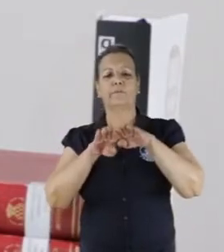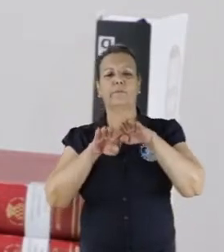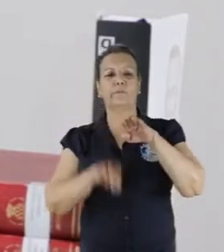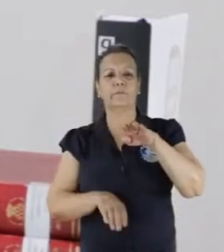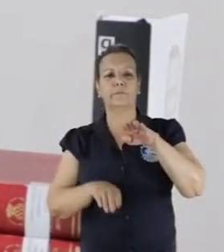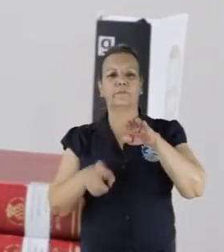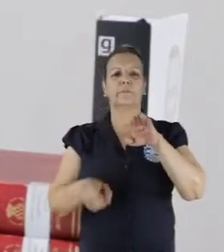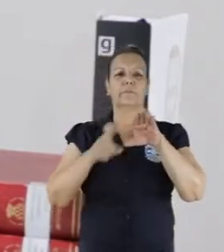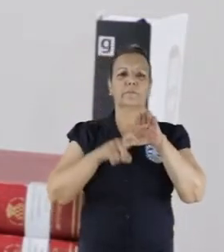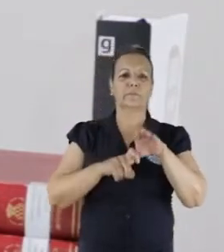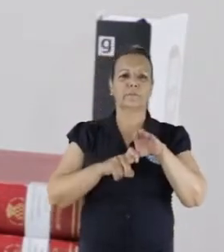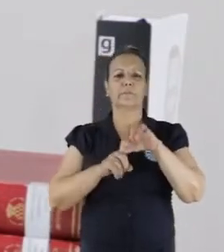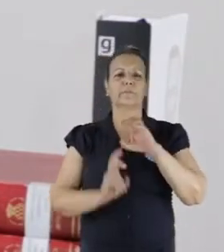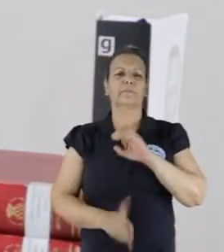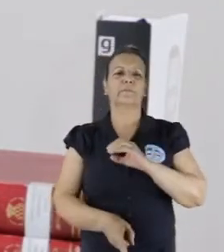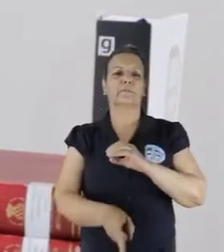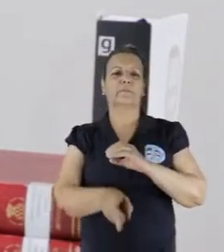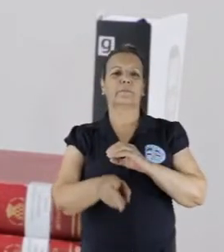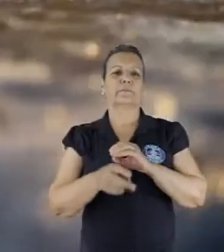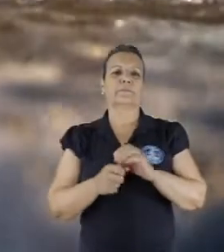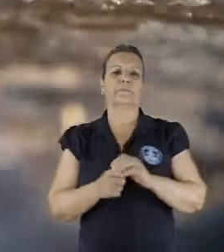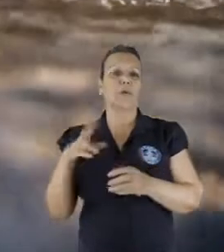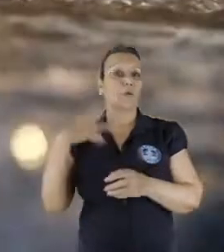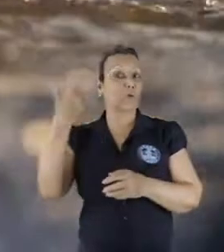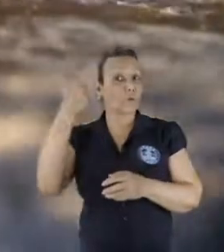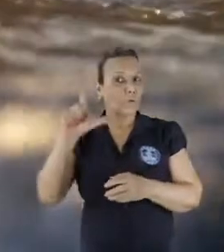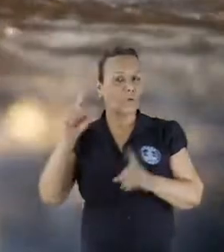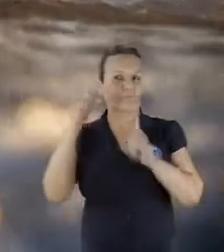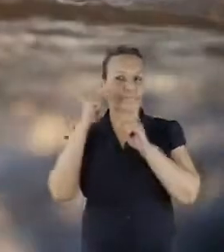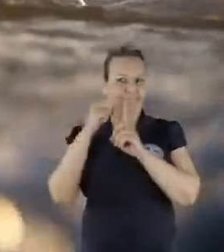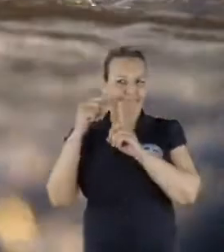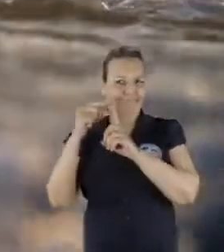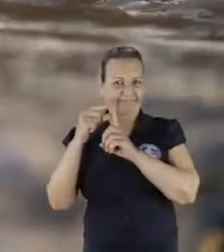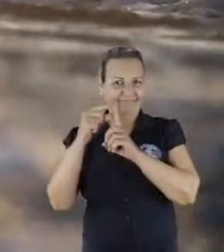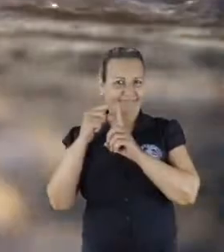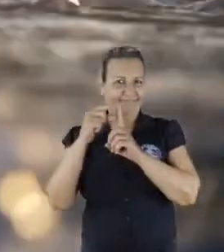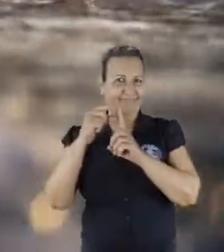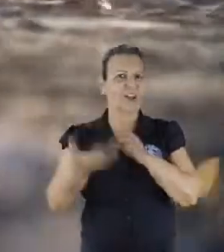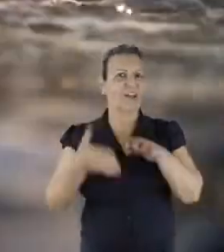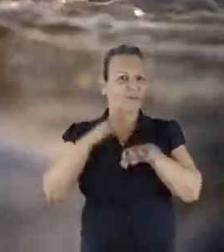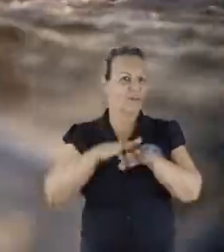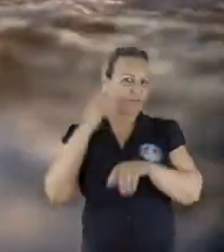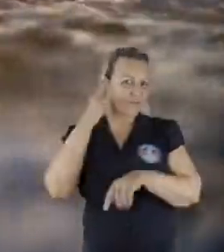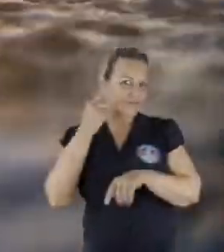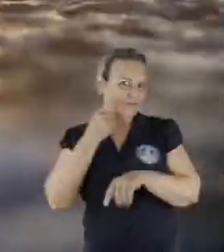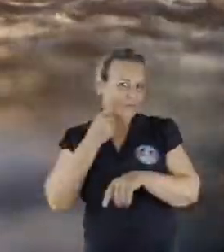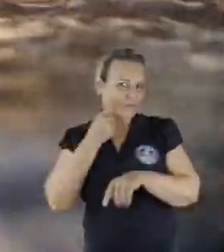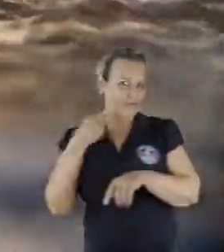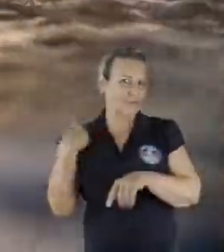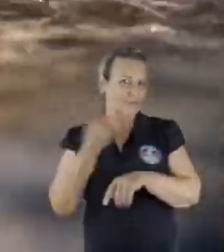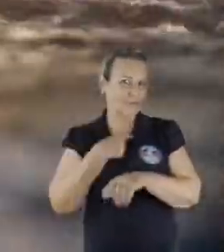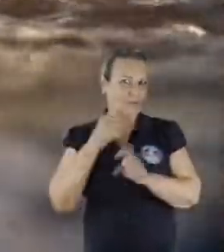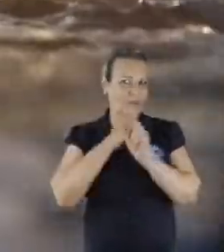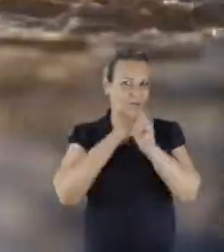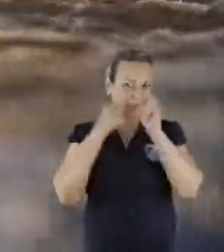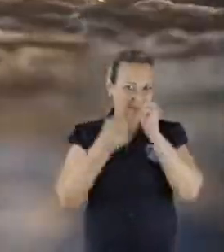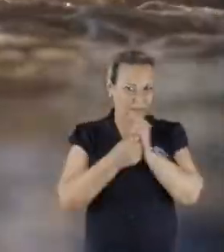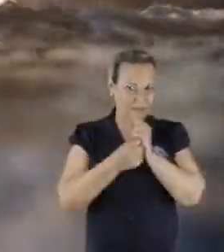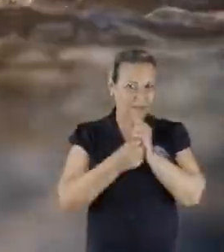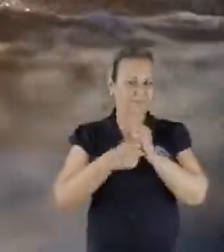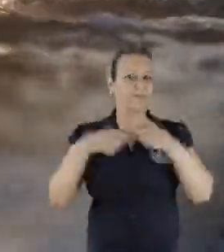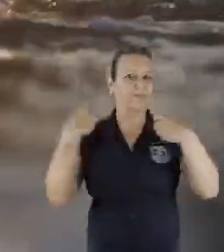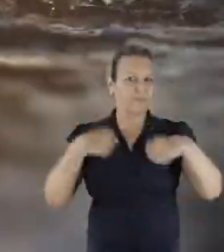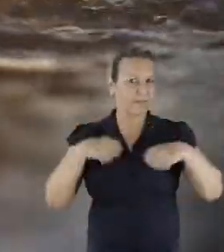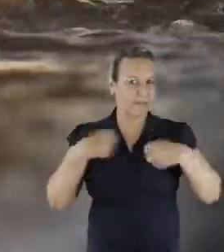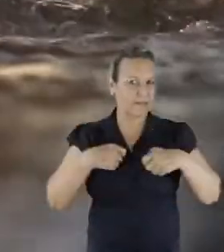e da dependência vai perpetuar. Em outras palavras, a inclusão dos surdos em nossa sociedade deve ser feita de